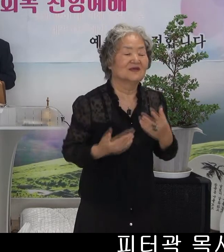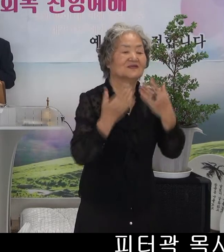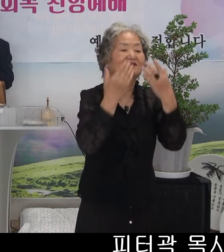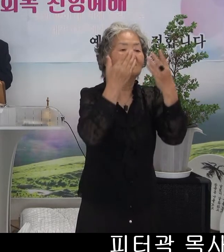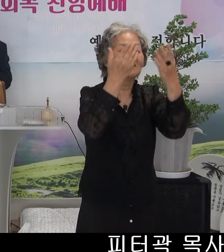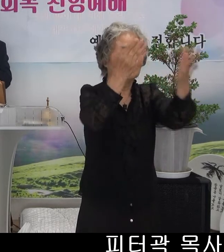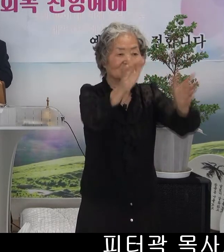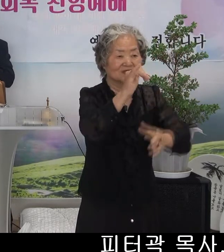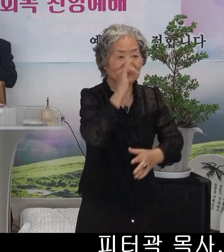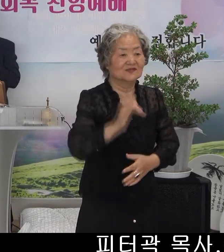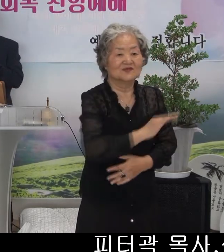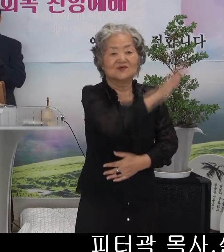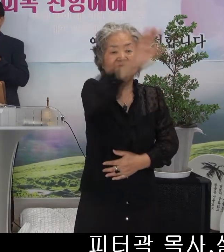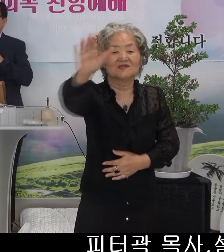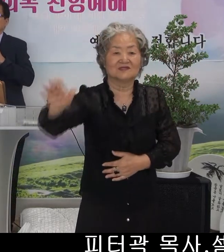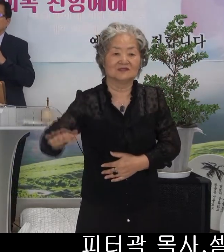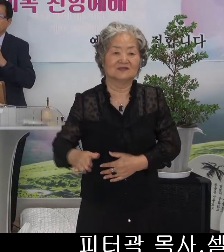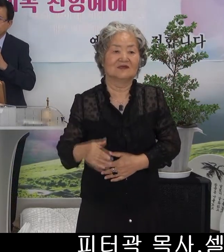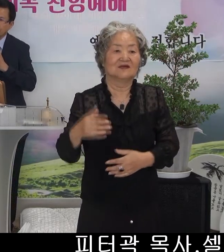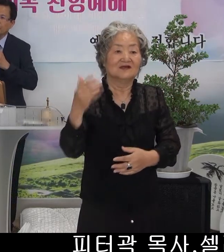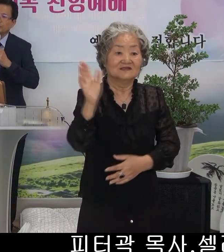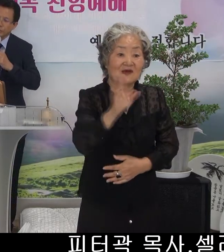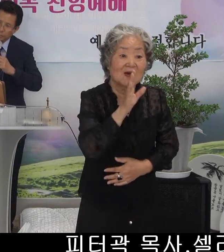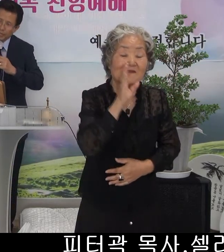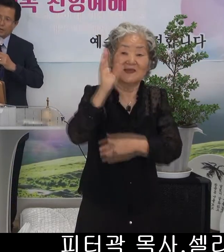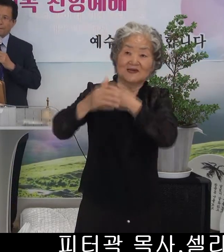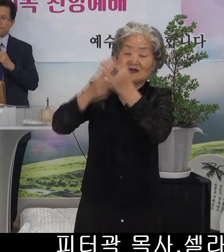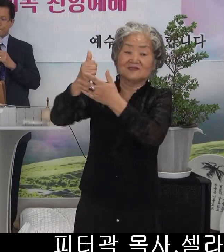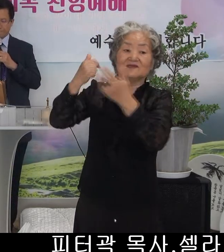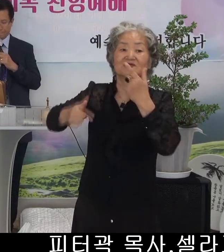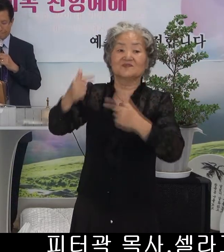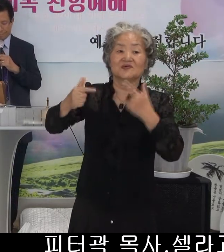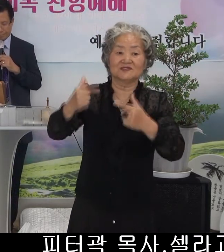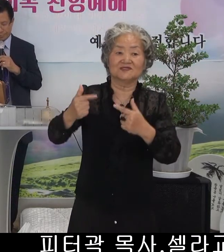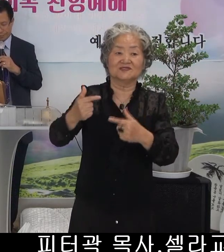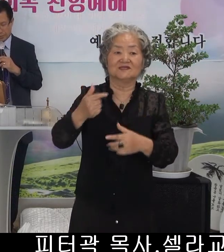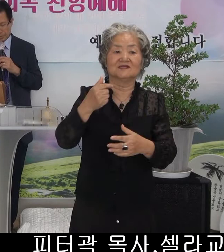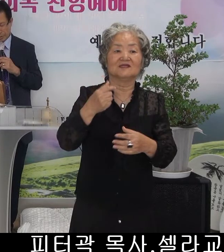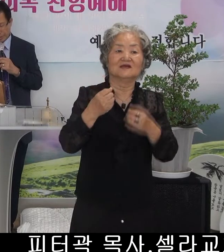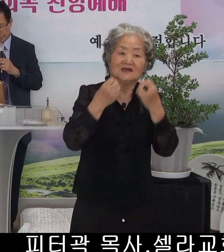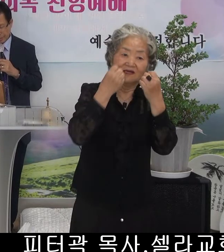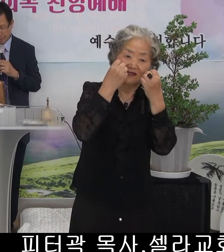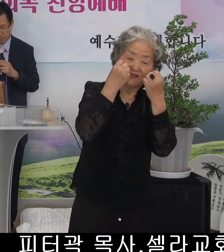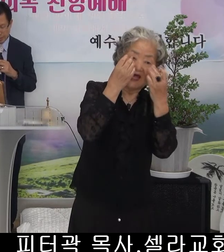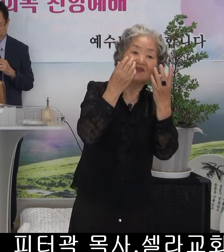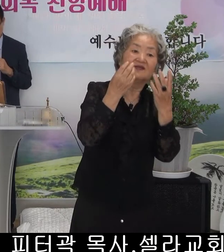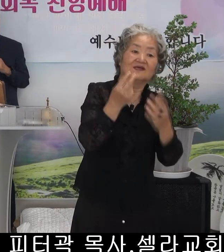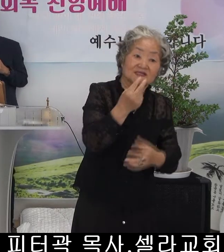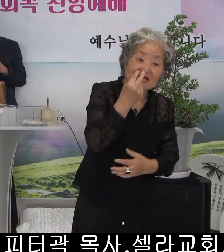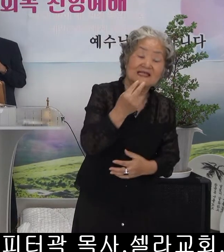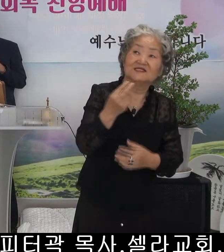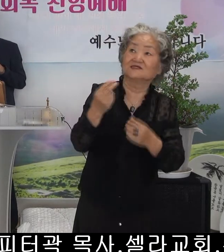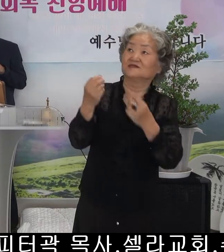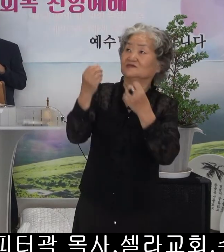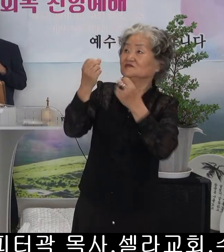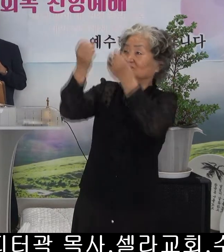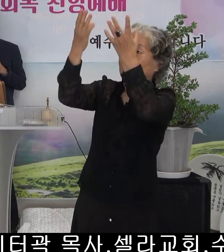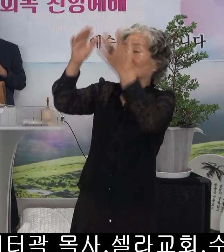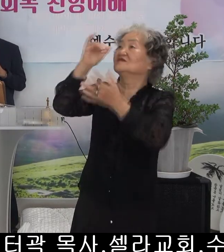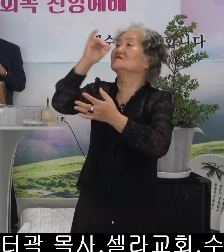이 산예배를 드리고 있다라고 저는 확실히 믿습니다. 하나님께 정말 땀